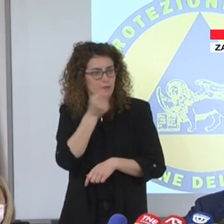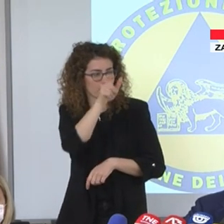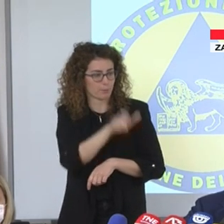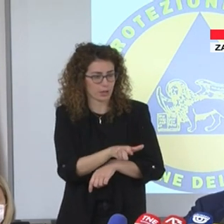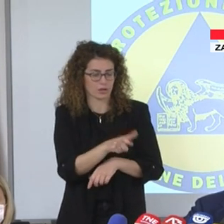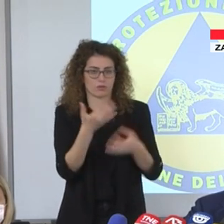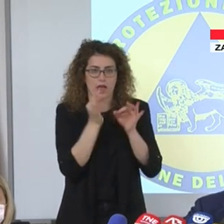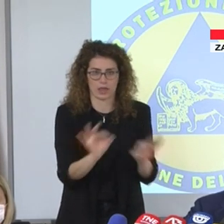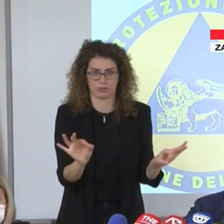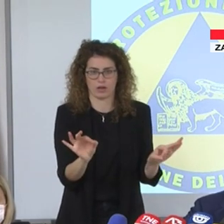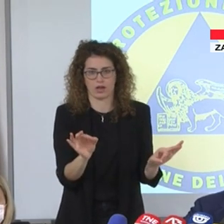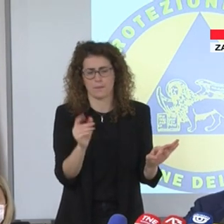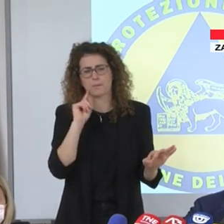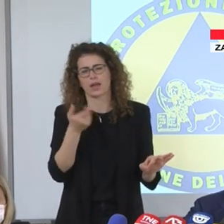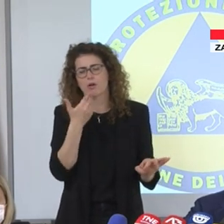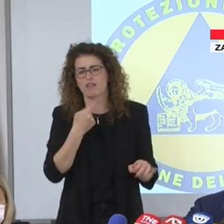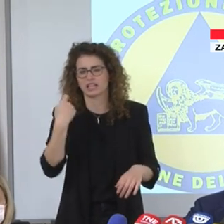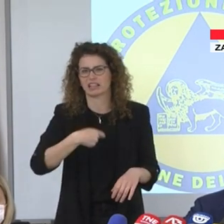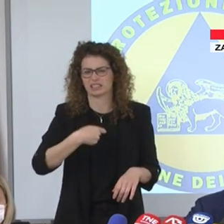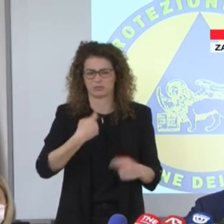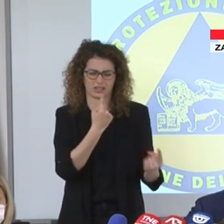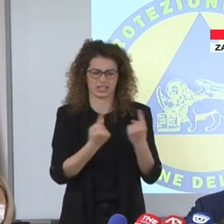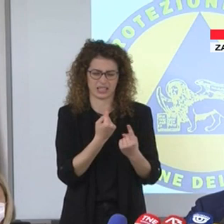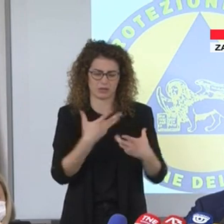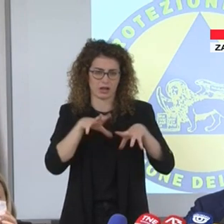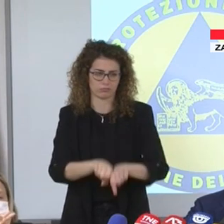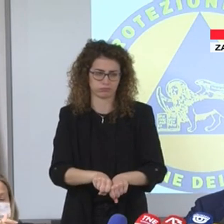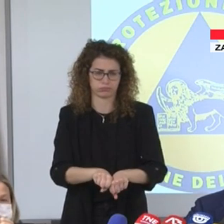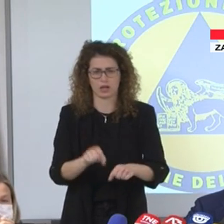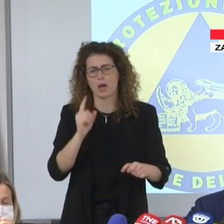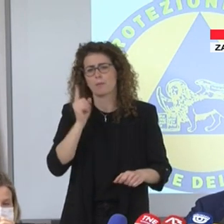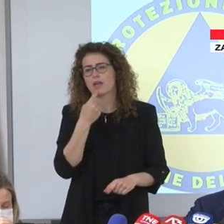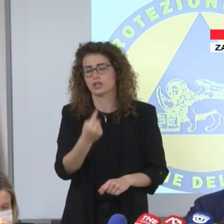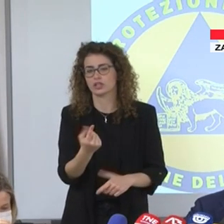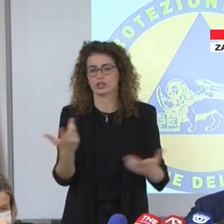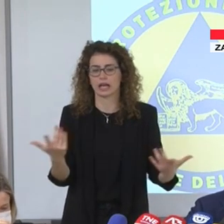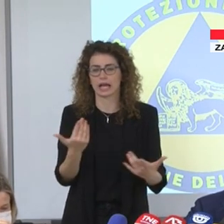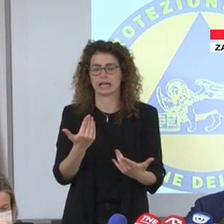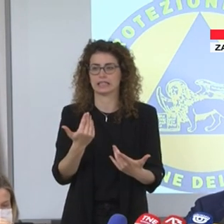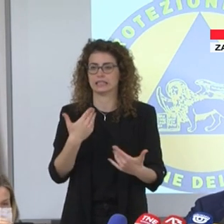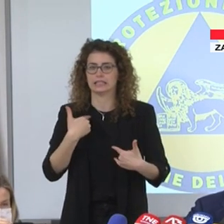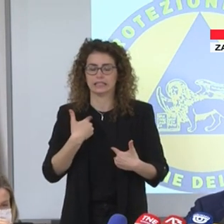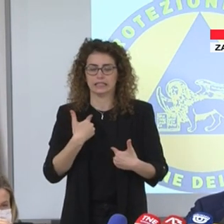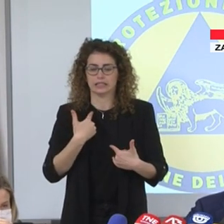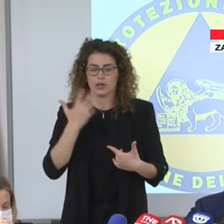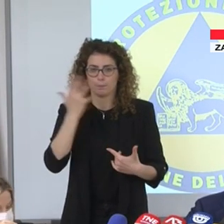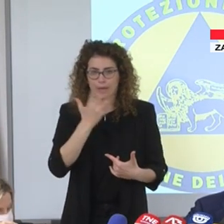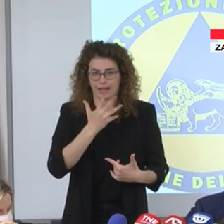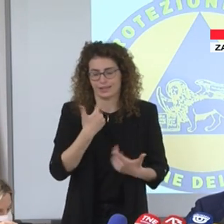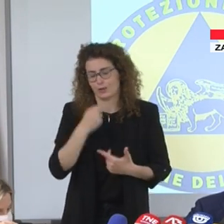evita di impegnare i tribunali su ste robe, prende e dice ragazzi, ho commesso una cazzata, faccio le mie scuse. Ci